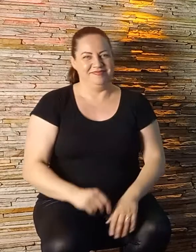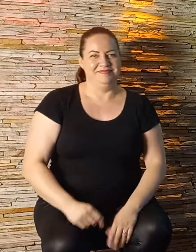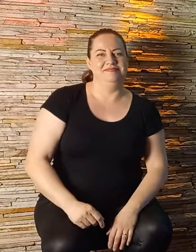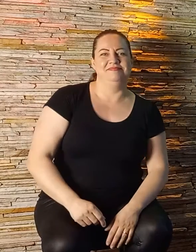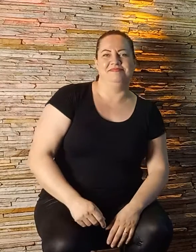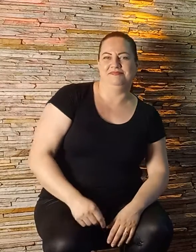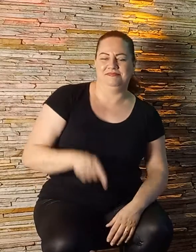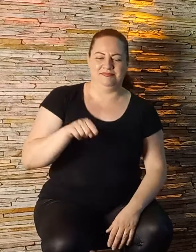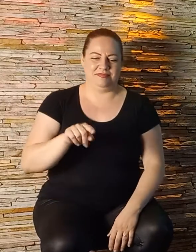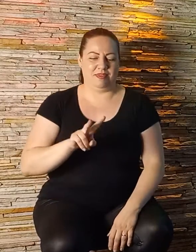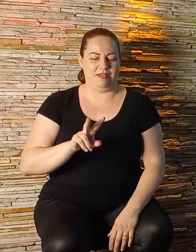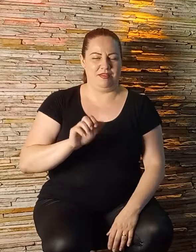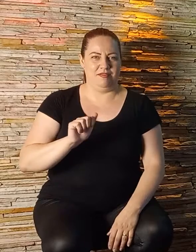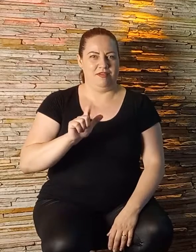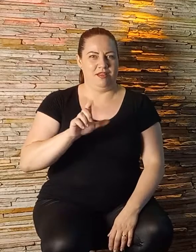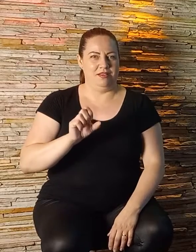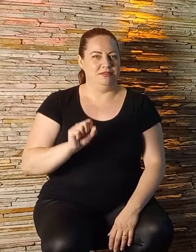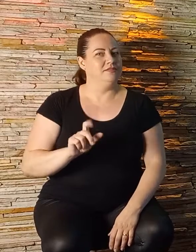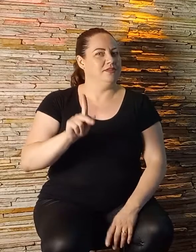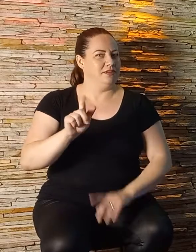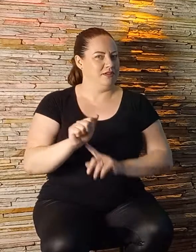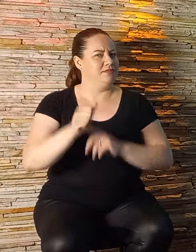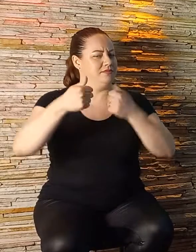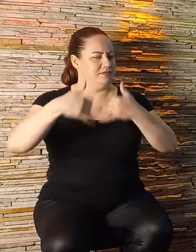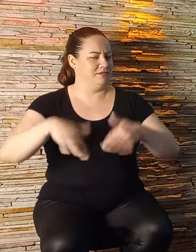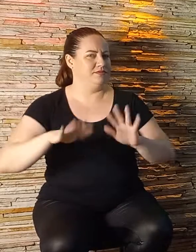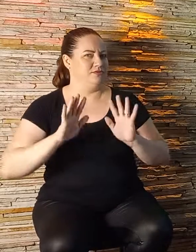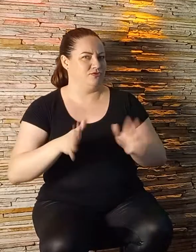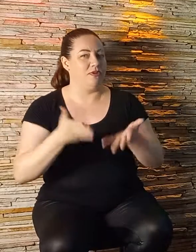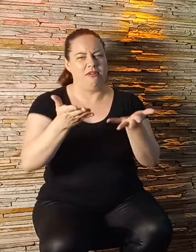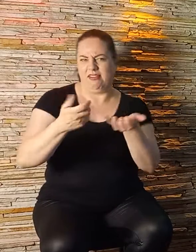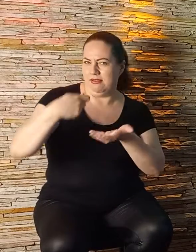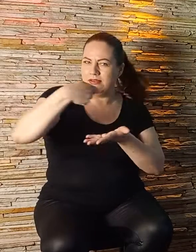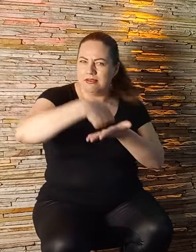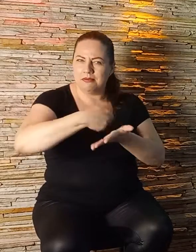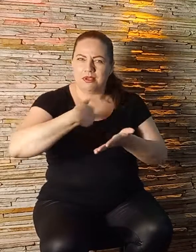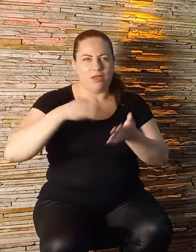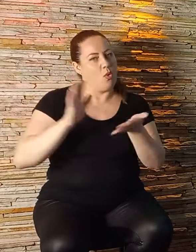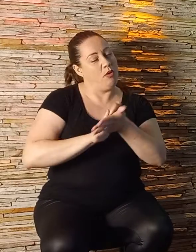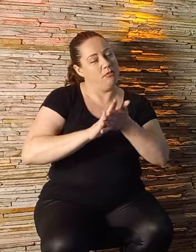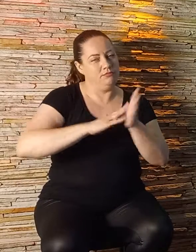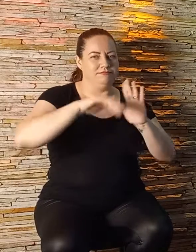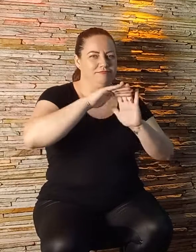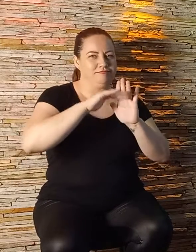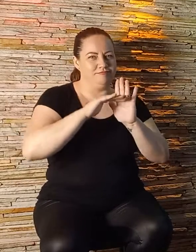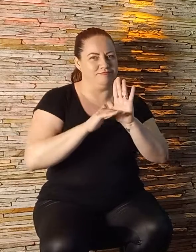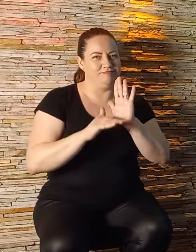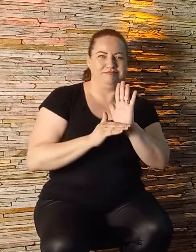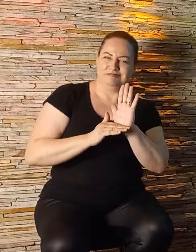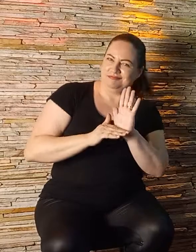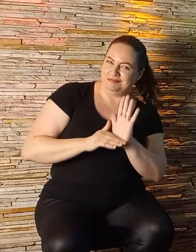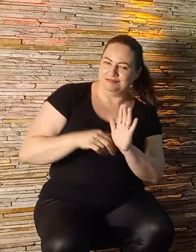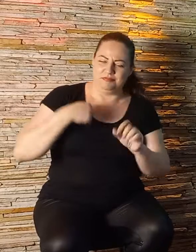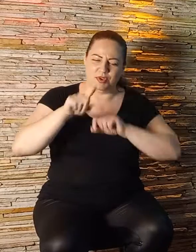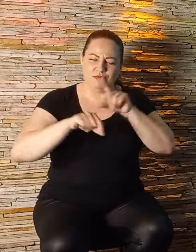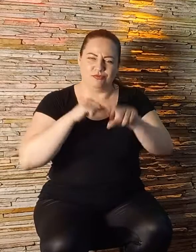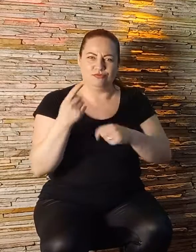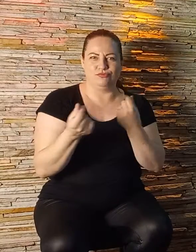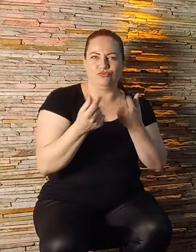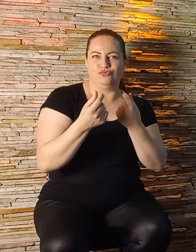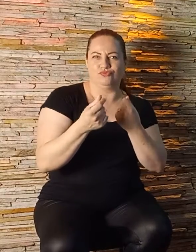está or Valesca já disse se a vaga old não sei eu